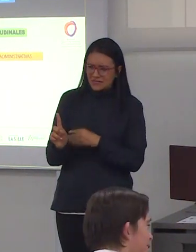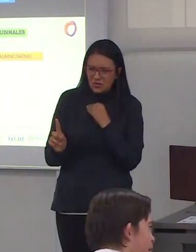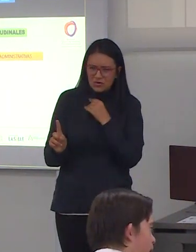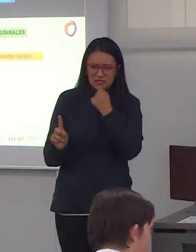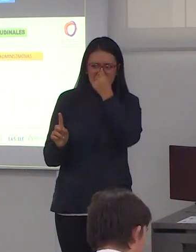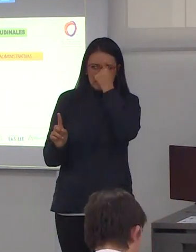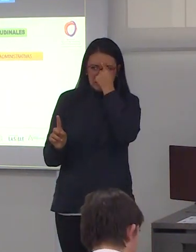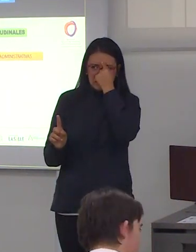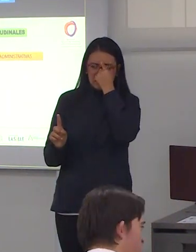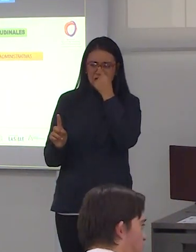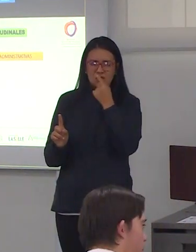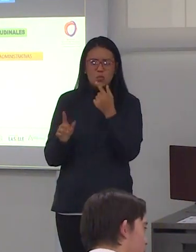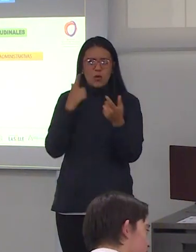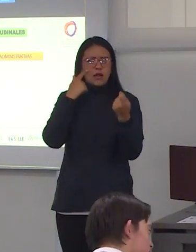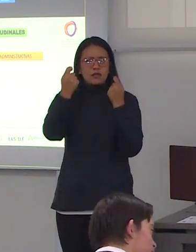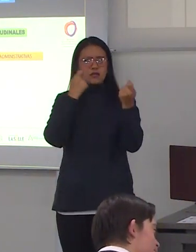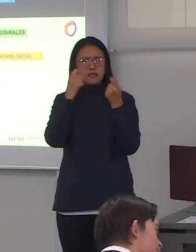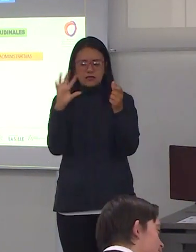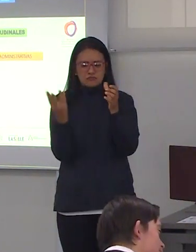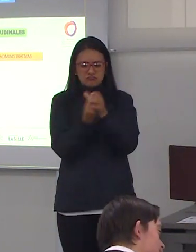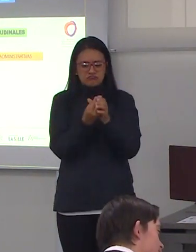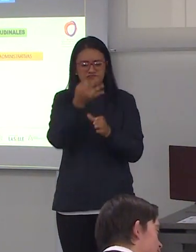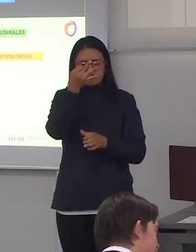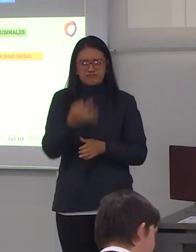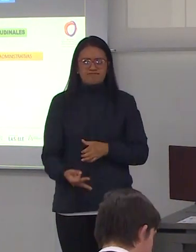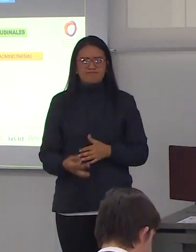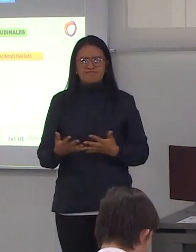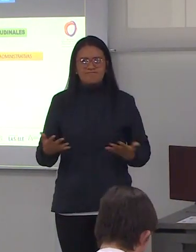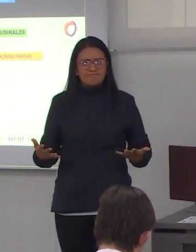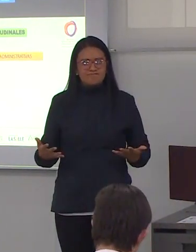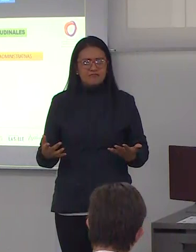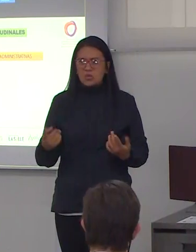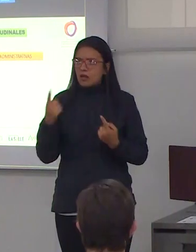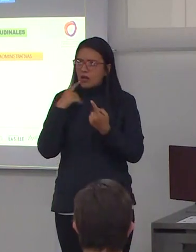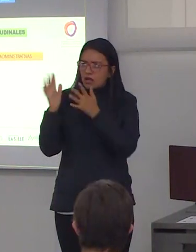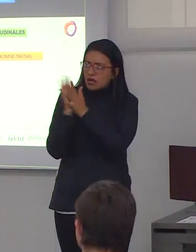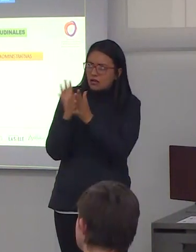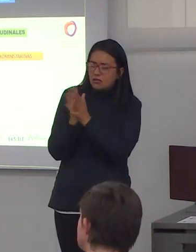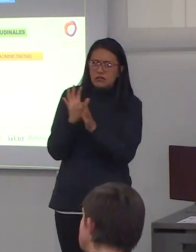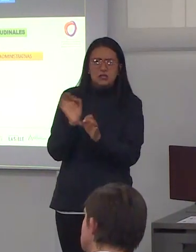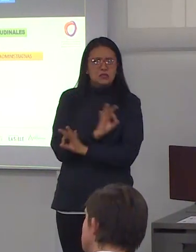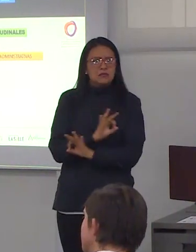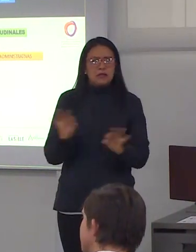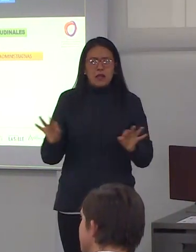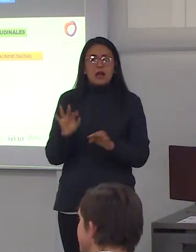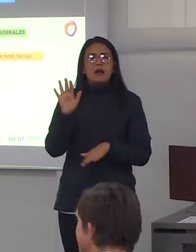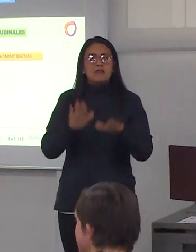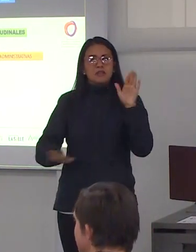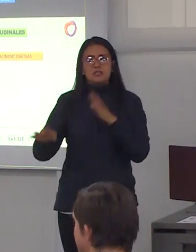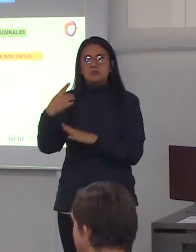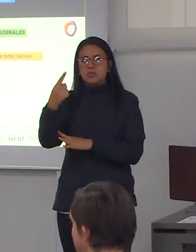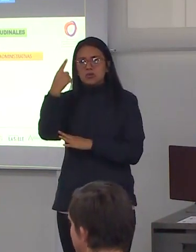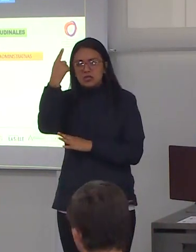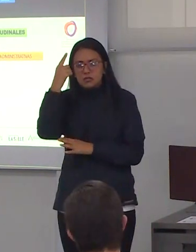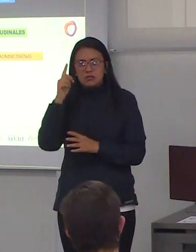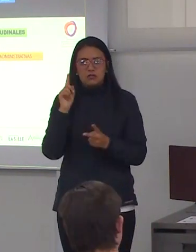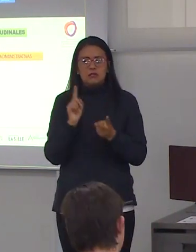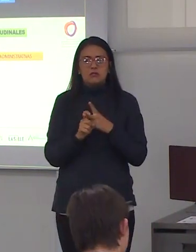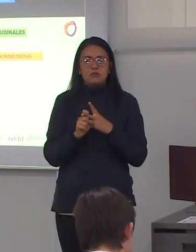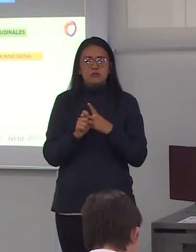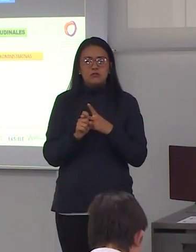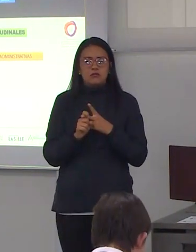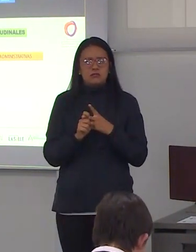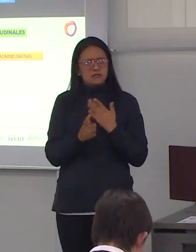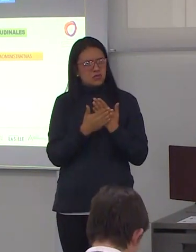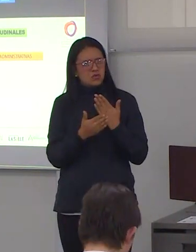tal no hay estrategias para inclusión reales ni siquiera se menciona muchas veces en muchas políticas como que